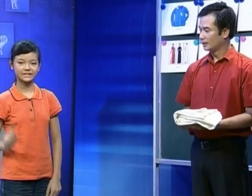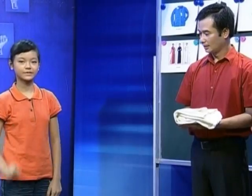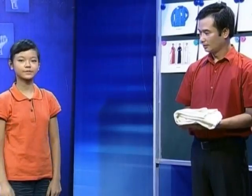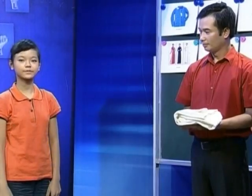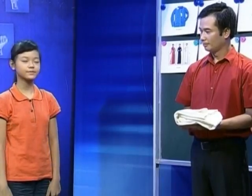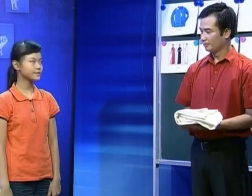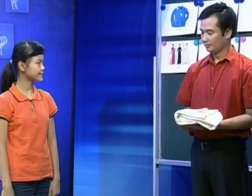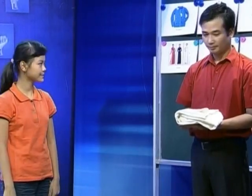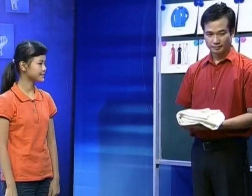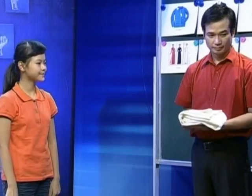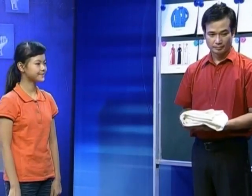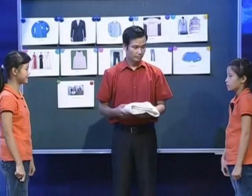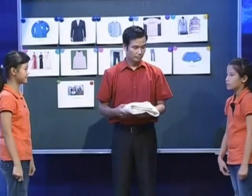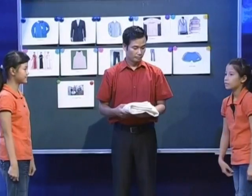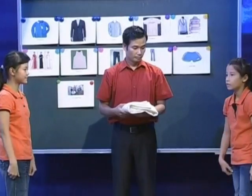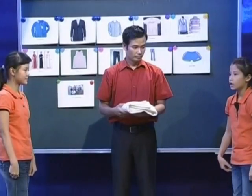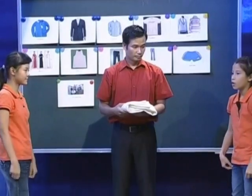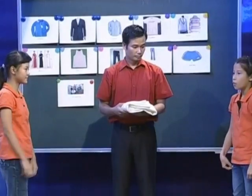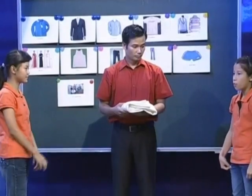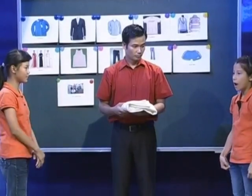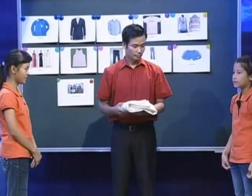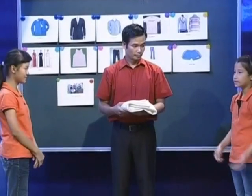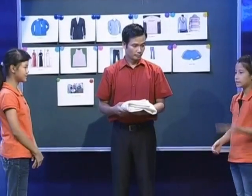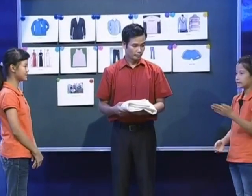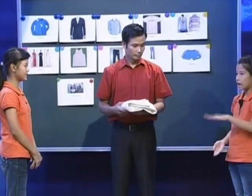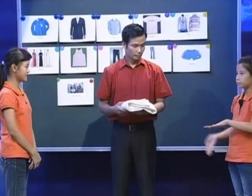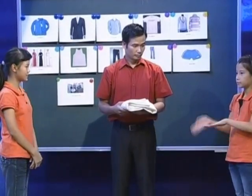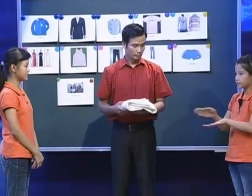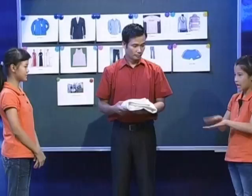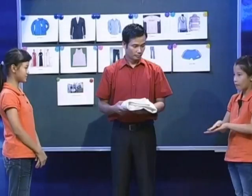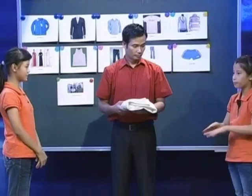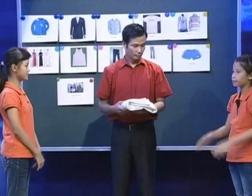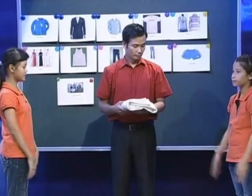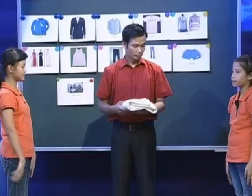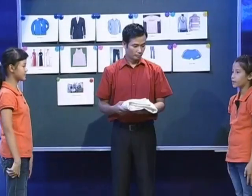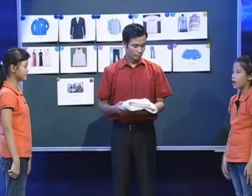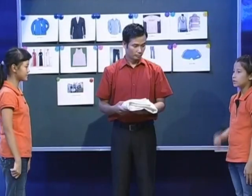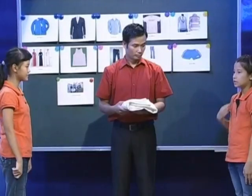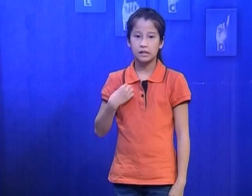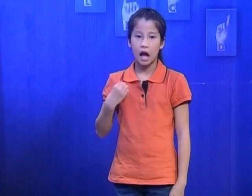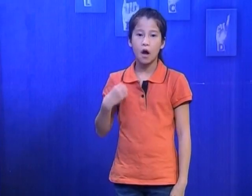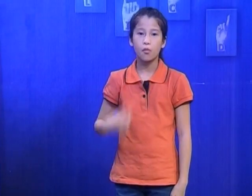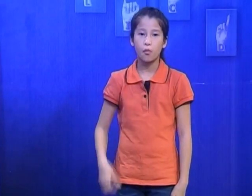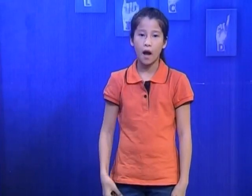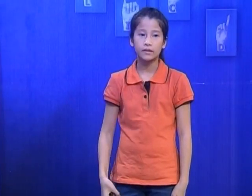Thầy vừa làm gì nhỉ? À, thầy vừa gấp quần áo.